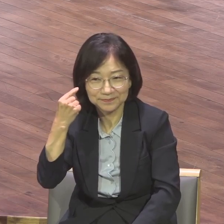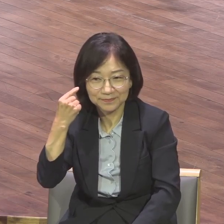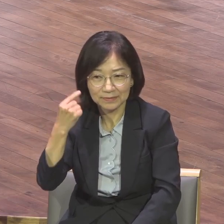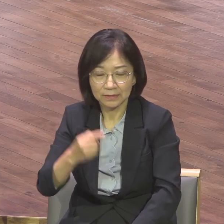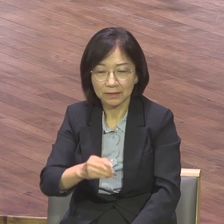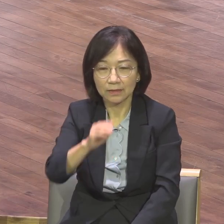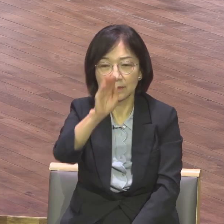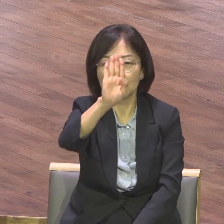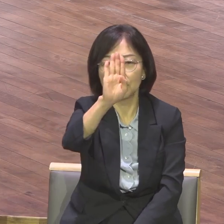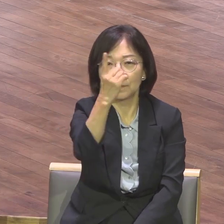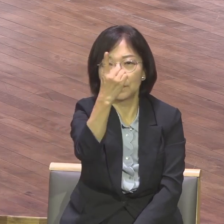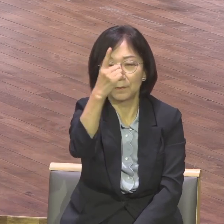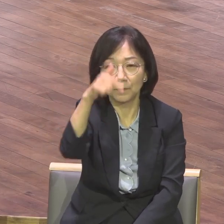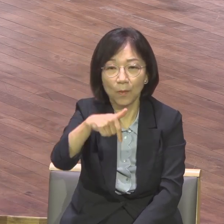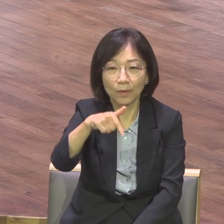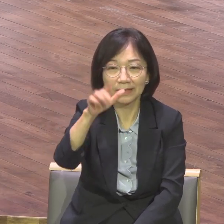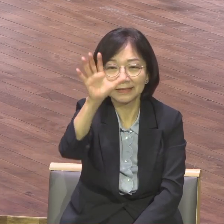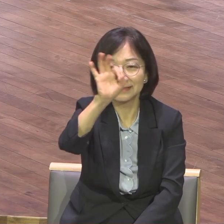다 있는데